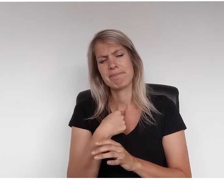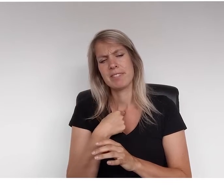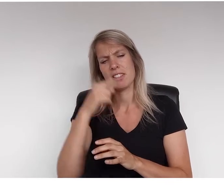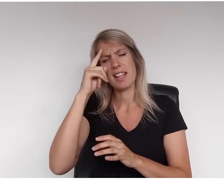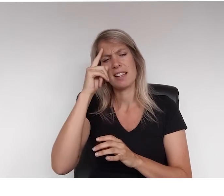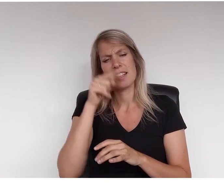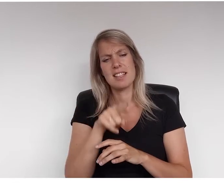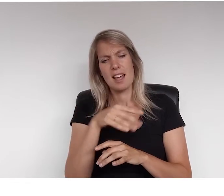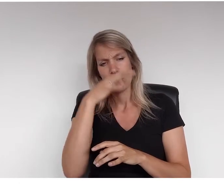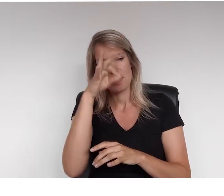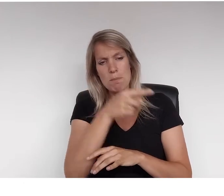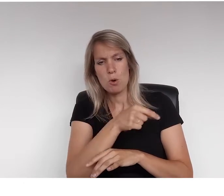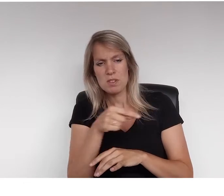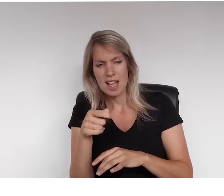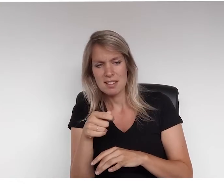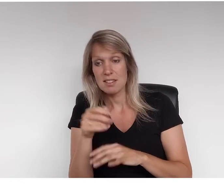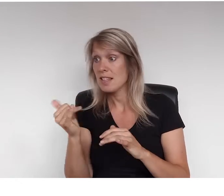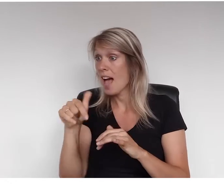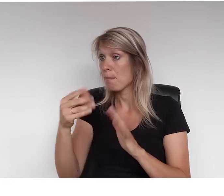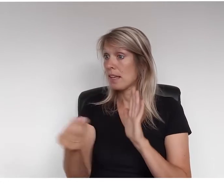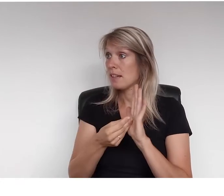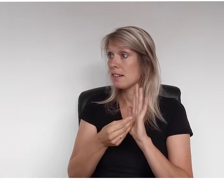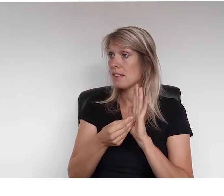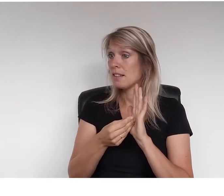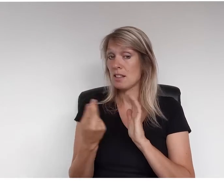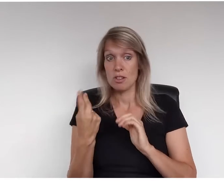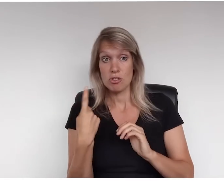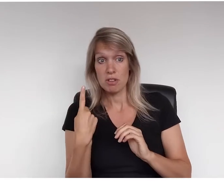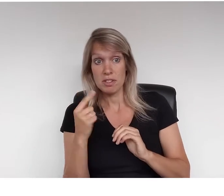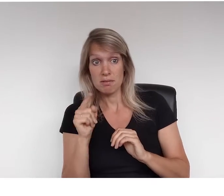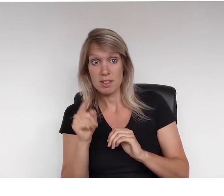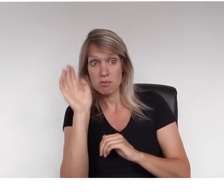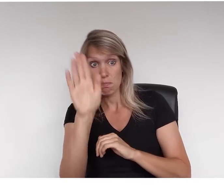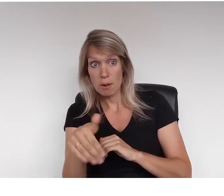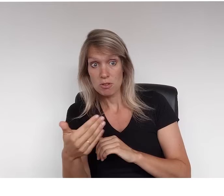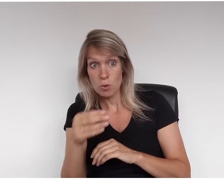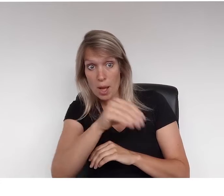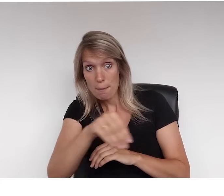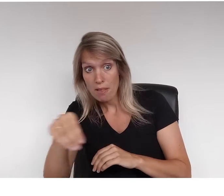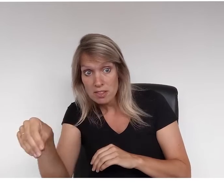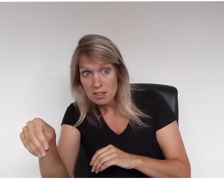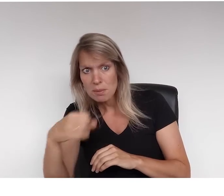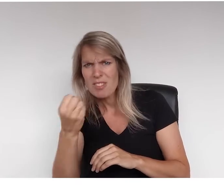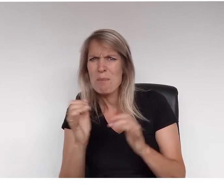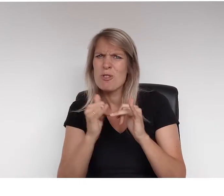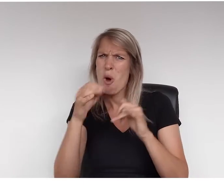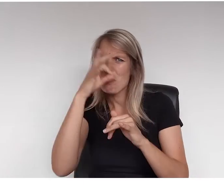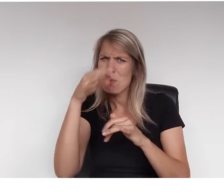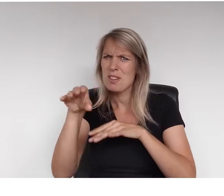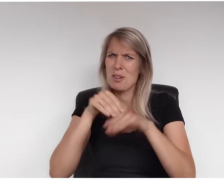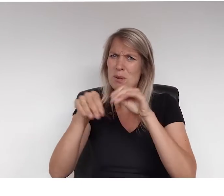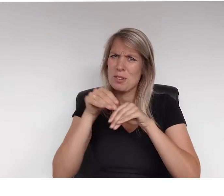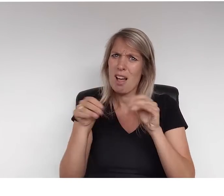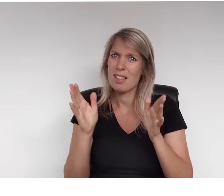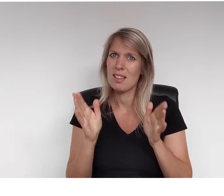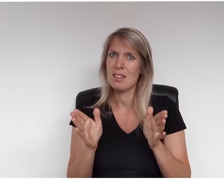toch die bloemzaadjes? Ja, die heb ik hier. Zullen we dat nu anders buiten gaan planten? Voor de bloemetjes die we allemaal geplukt hadden vandaag. Oh, dat is een goed idee. Ja. Want ik zie hele donkere wolken er